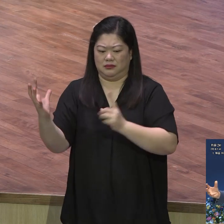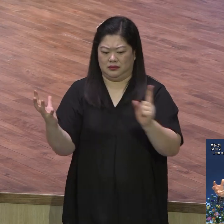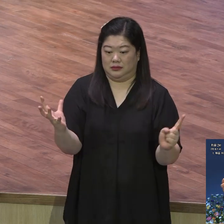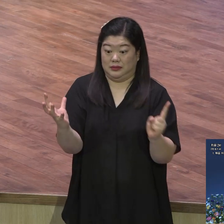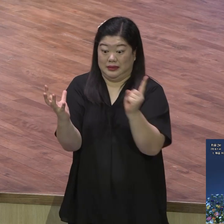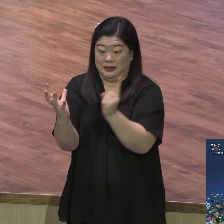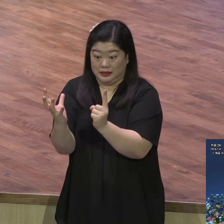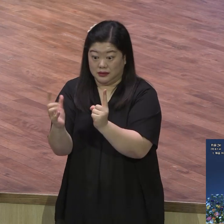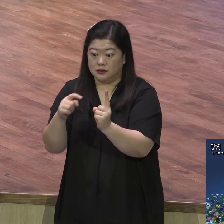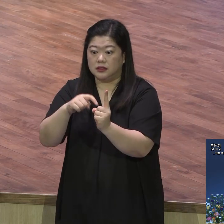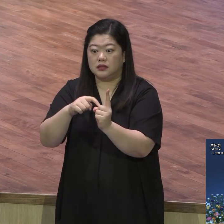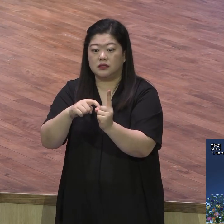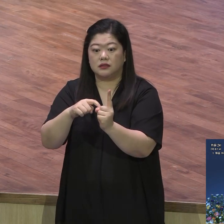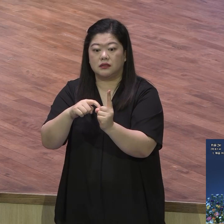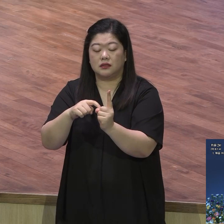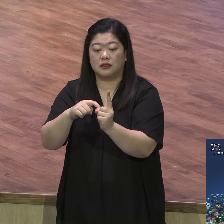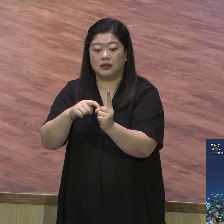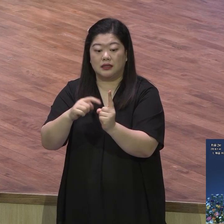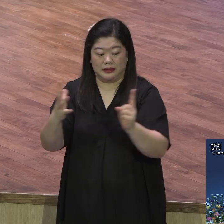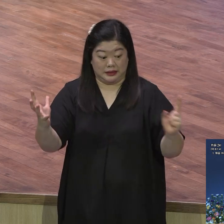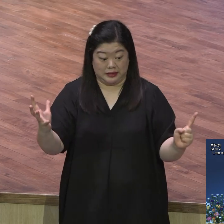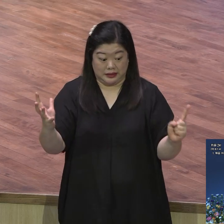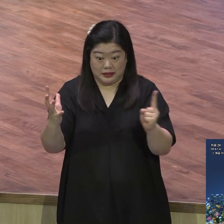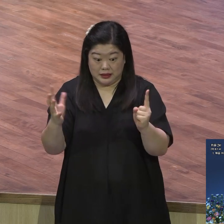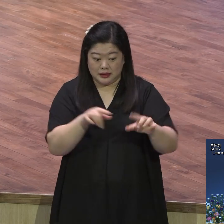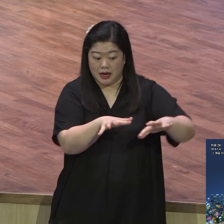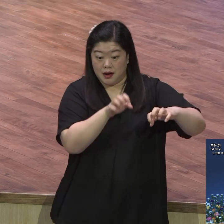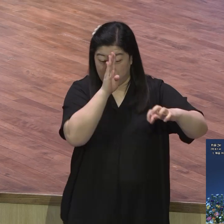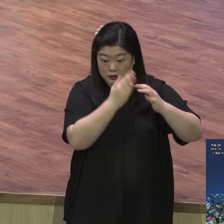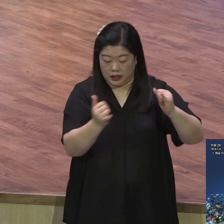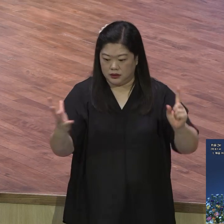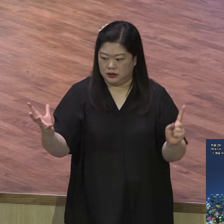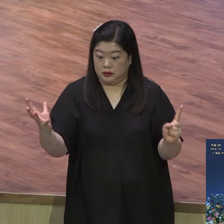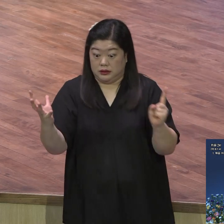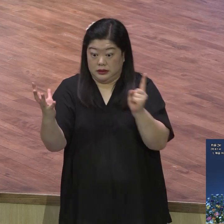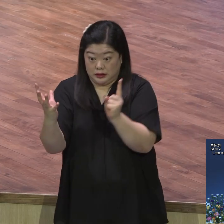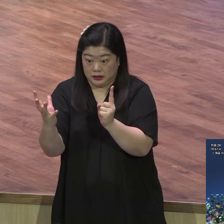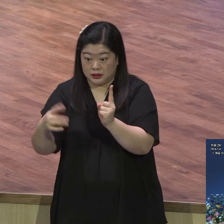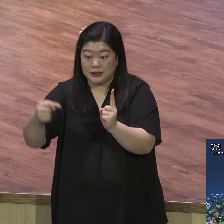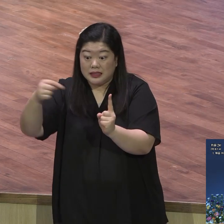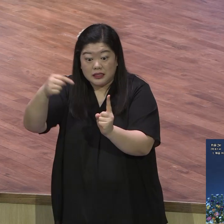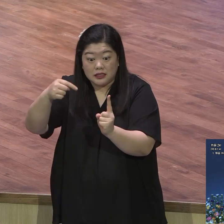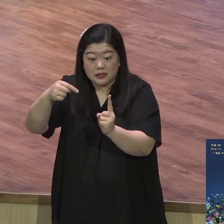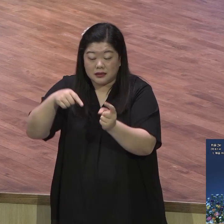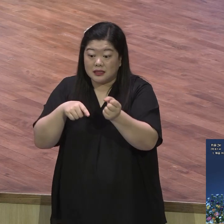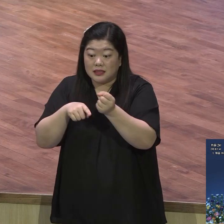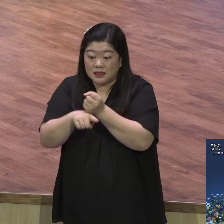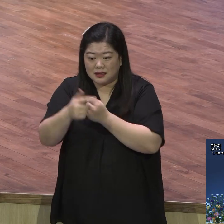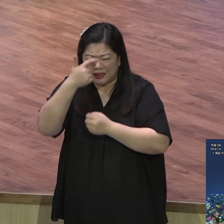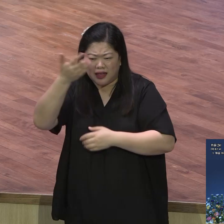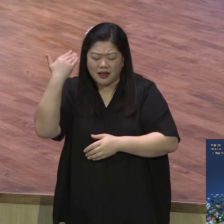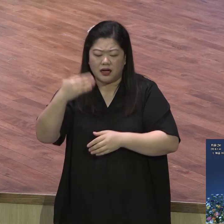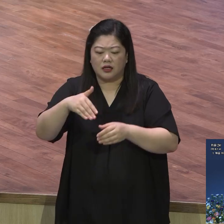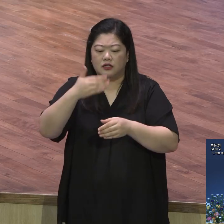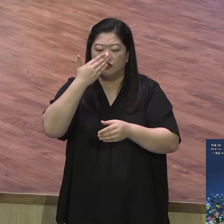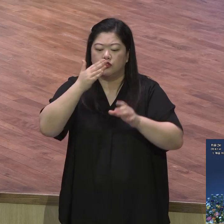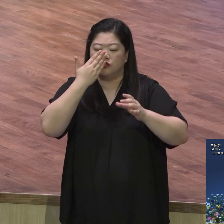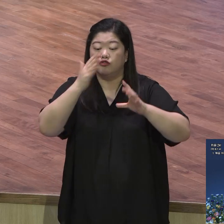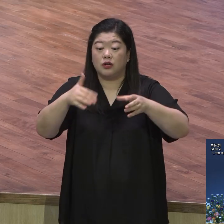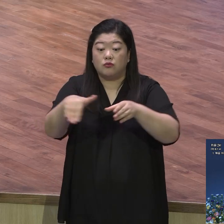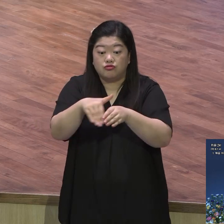많이 모여 있잖아요 그곳에 나온다 예수님께 나왔다 이 말은 생명근